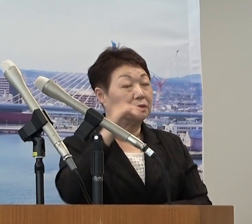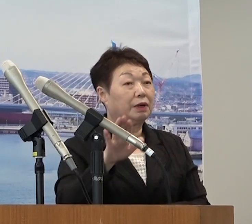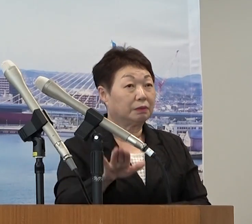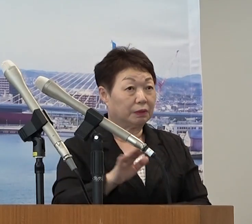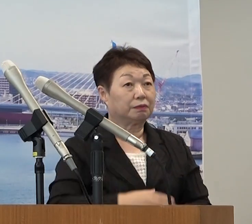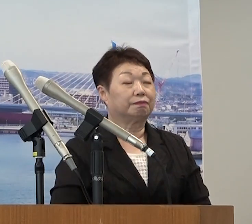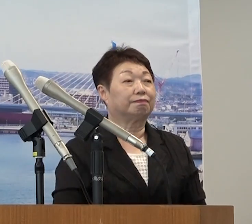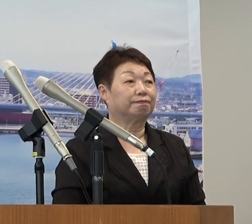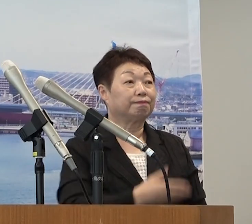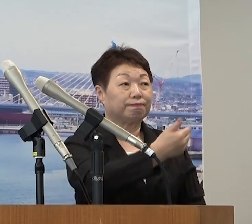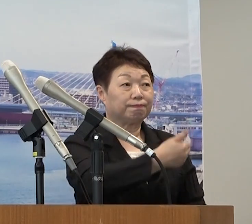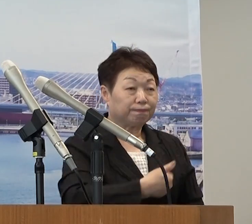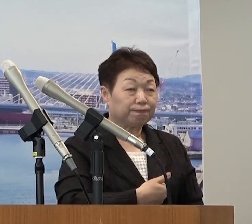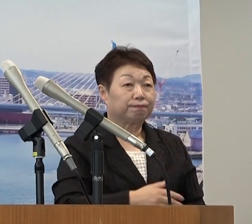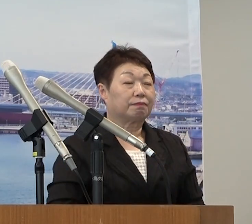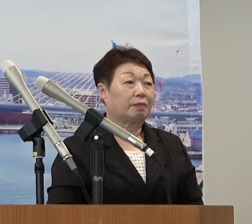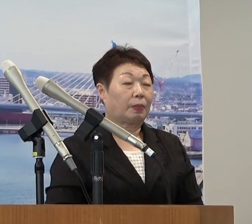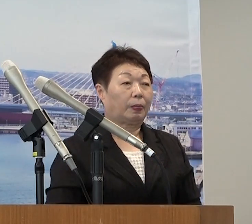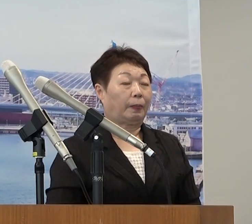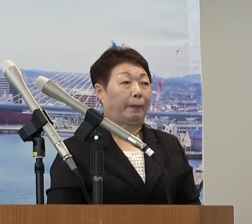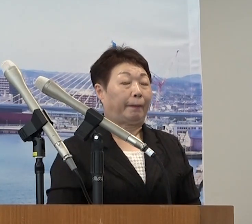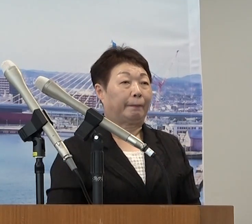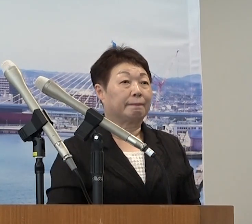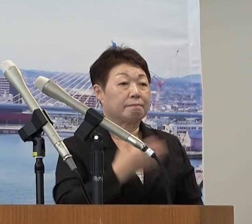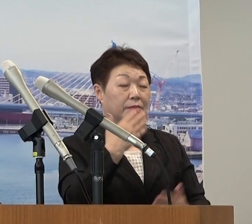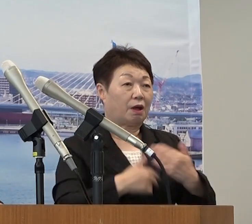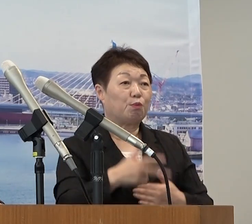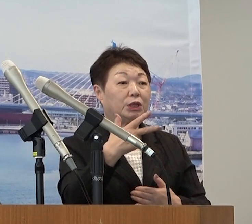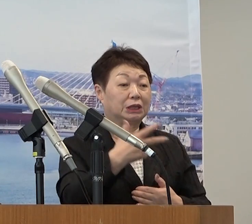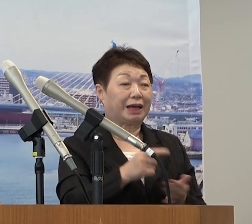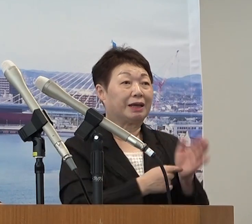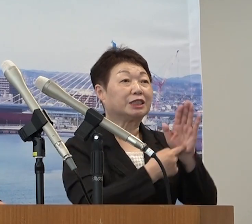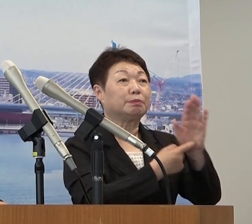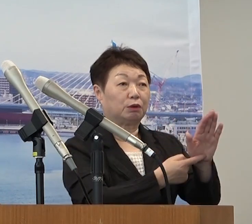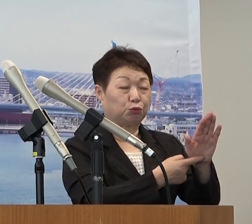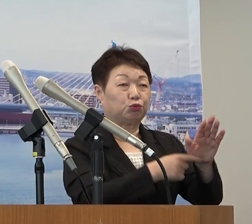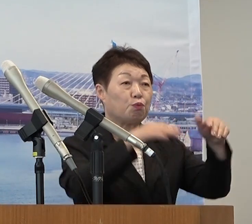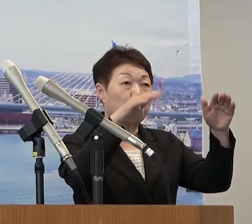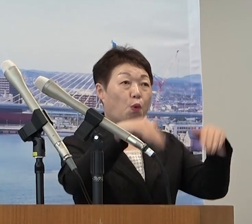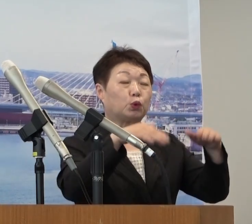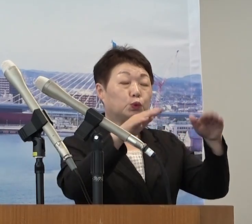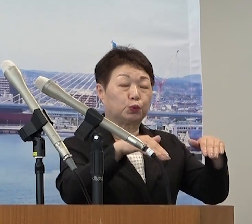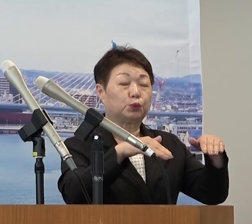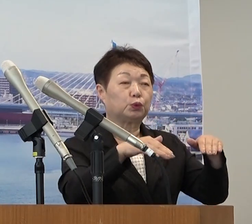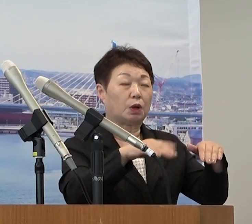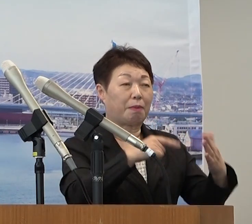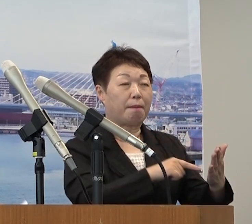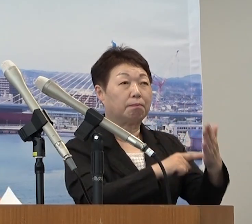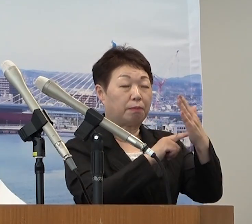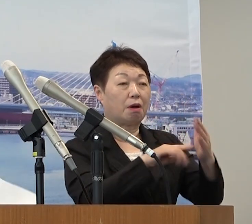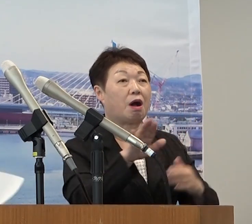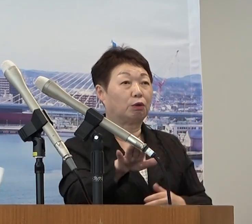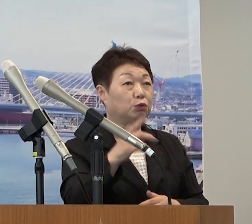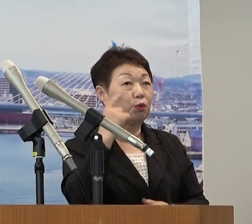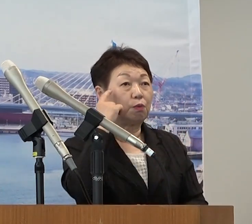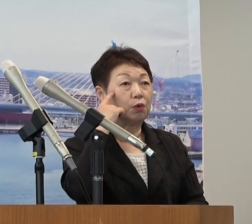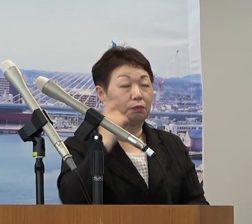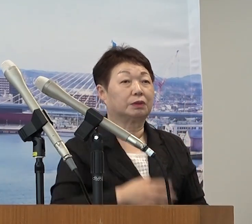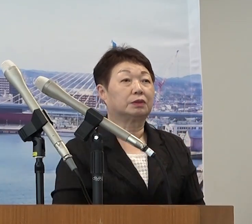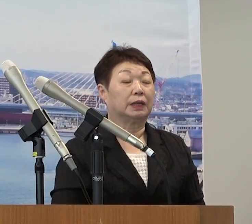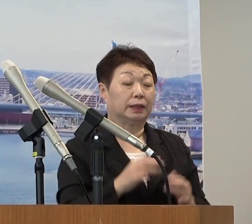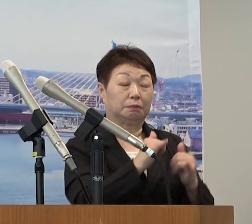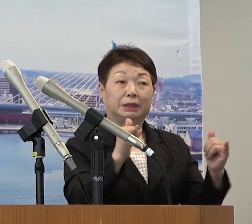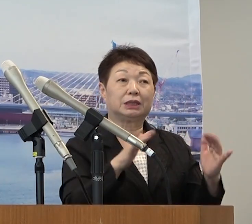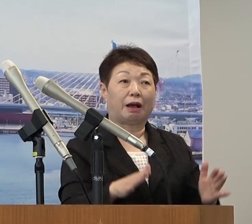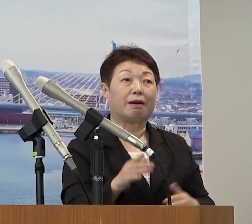。 実際こう、まあ、市から示せばですね、まあ、募集みたいな手を挙げるところあると思うんですけど実際民